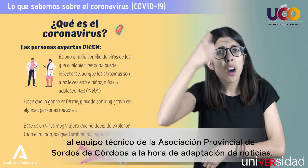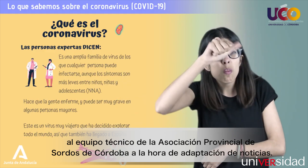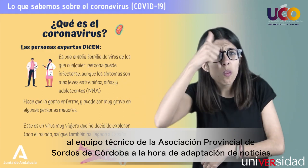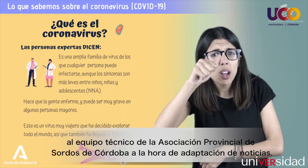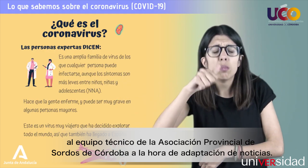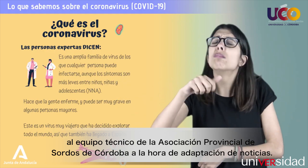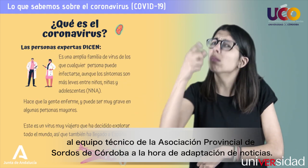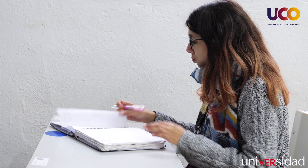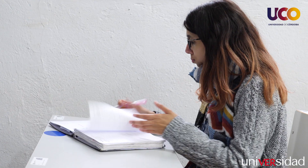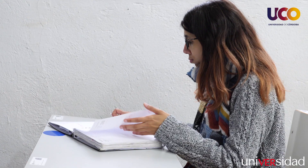de noticias.